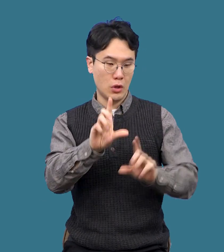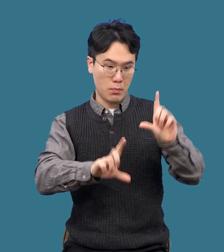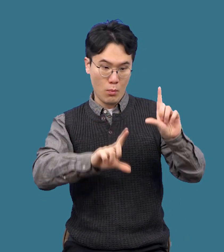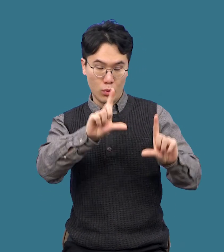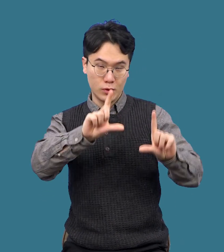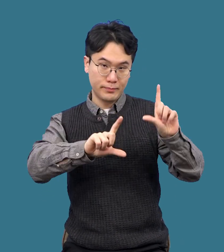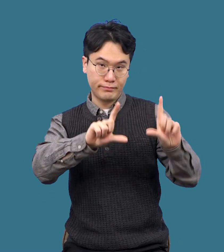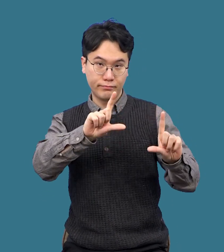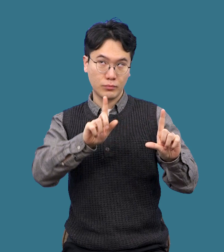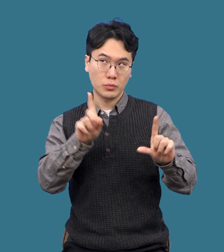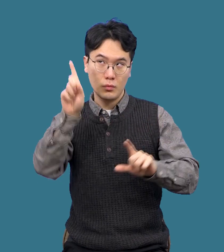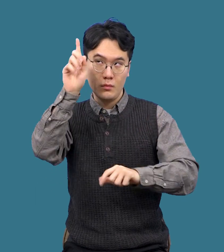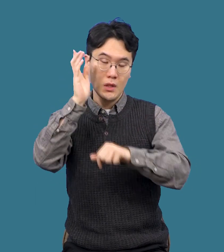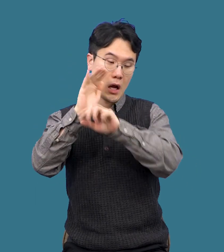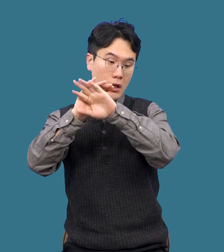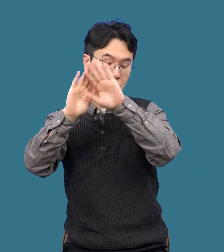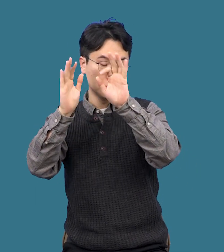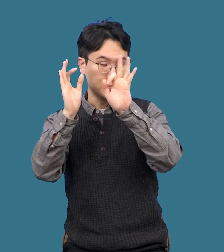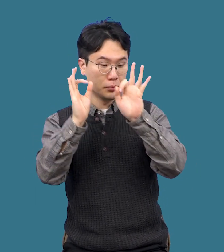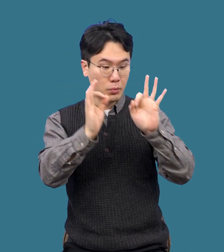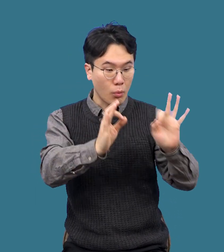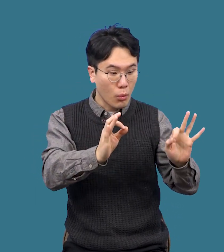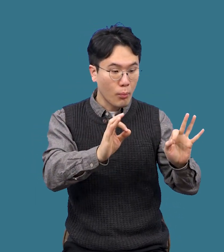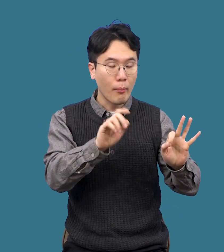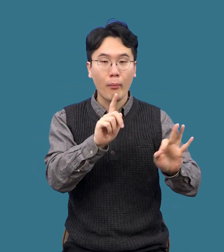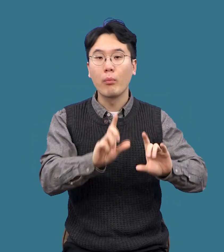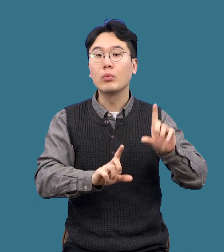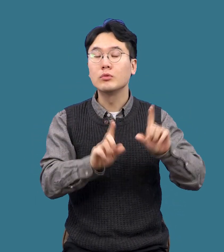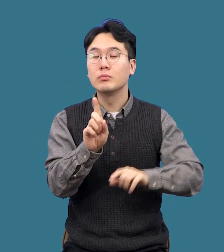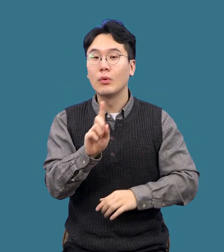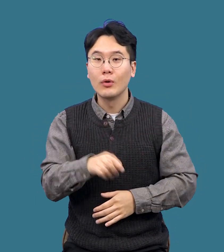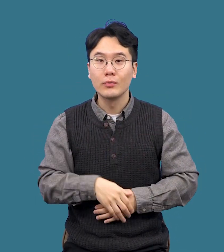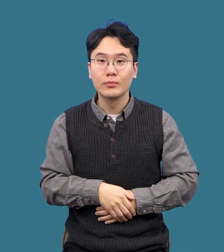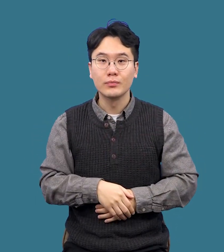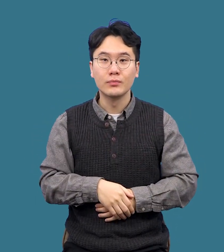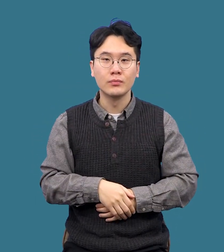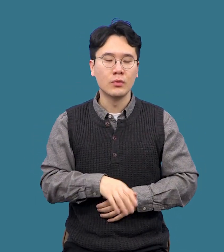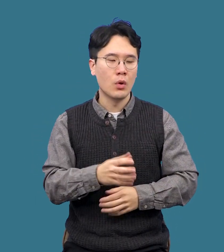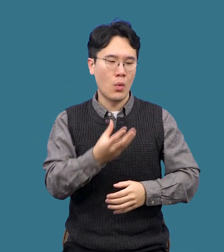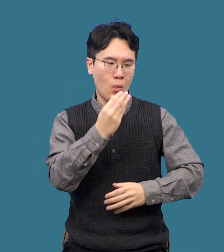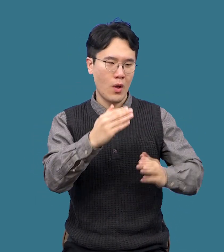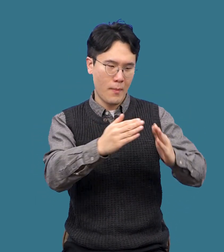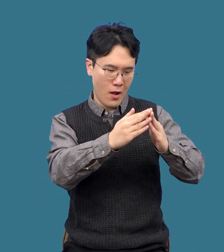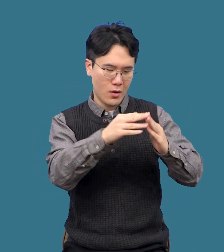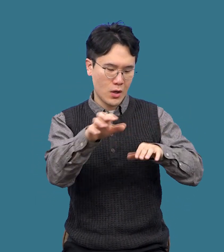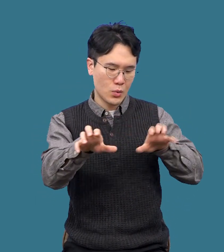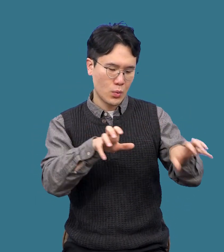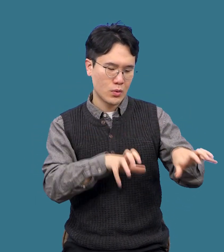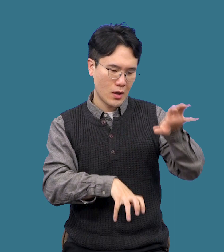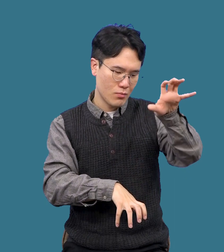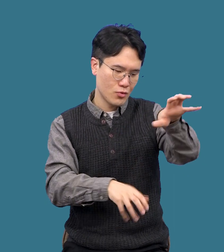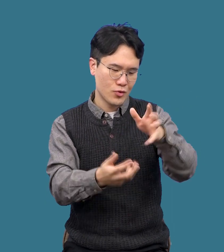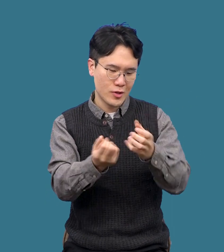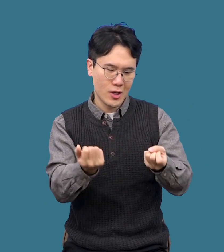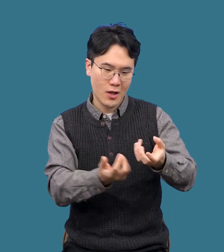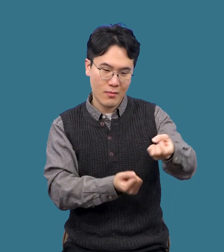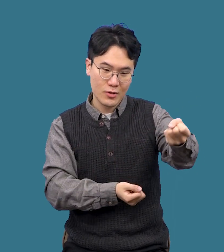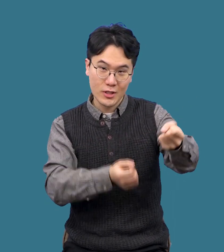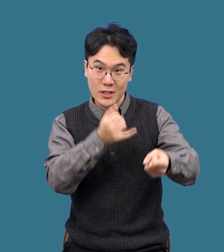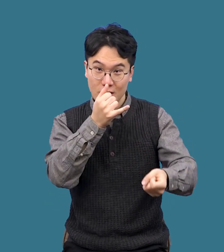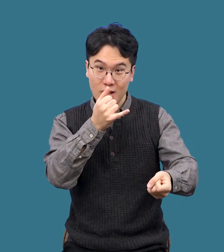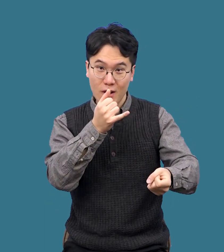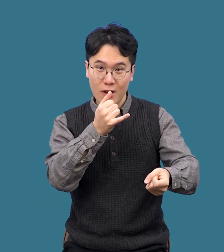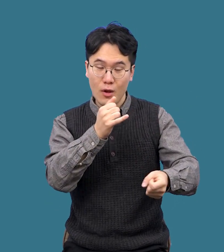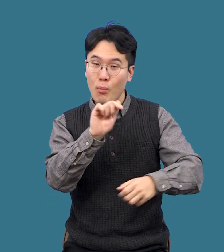어떤 모습이 되고 있습니까? 회막이 가운데 있고 동서남북으로 나눠져 있어요. 무슨 형태죠?